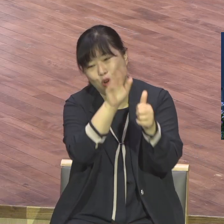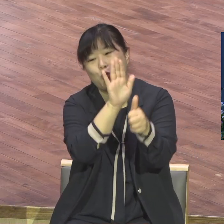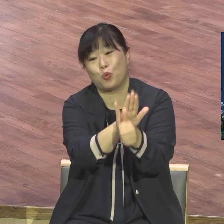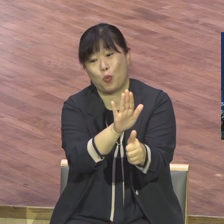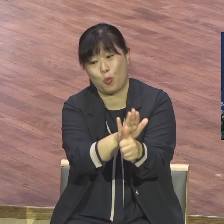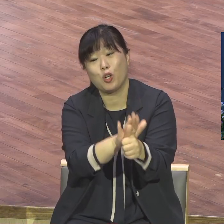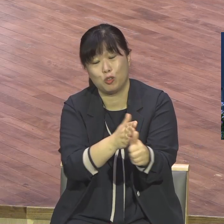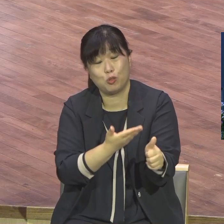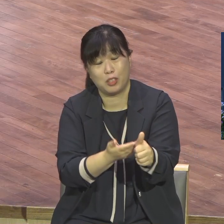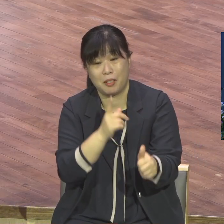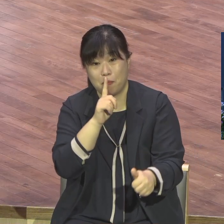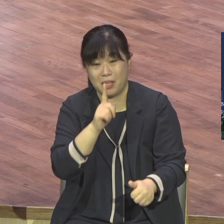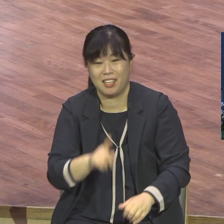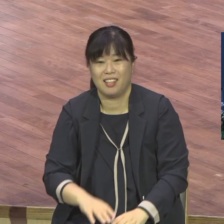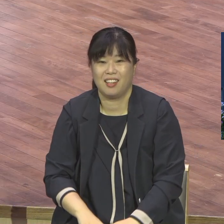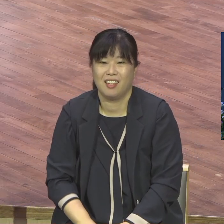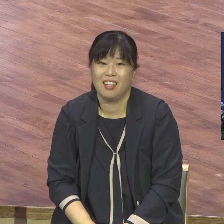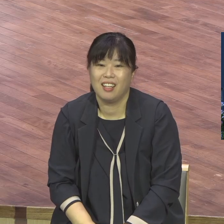사람을 제물로 드리자.